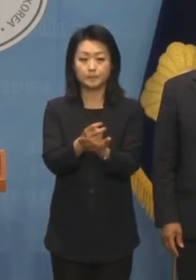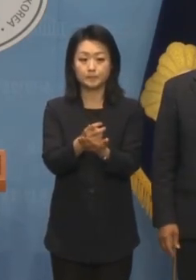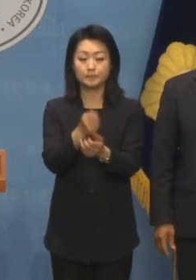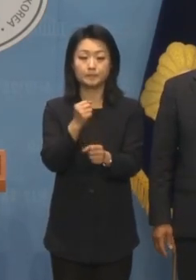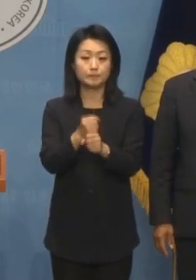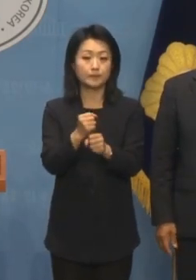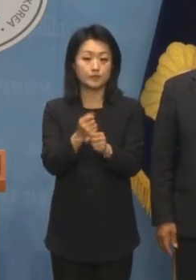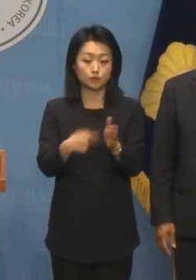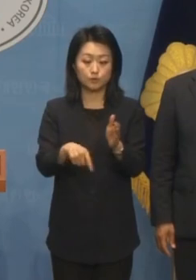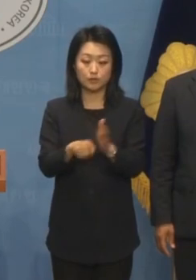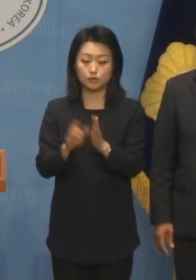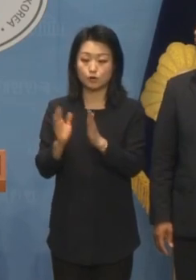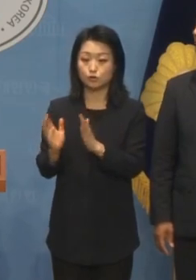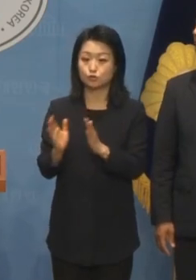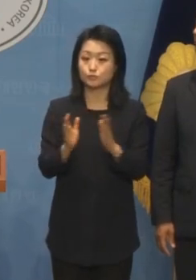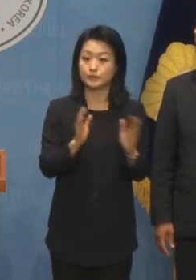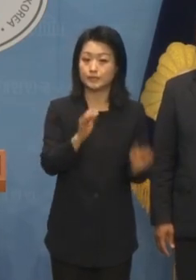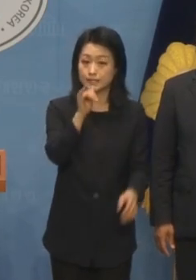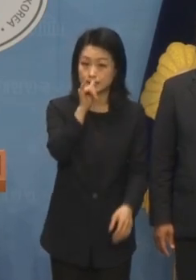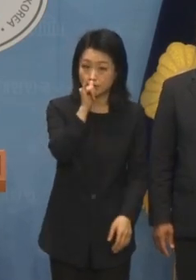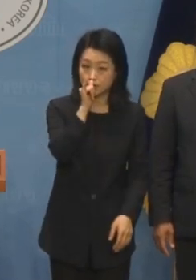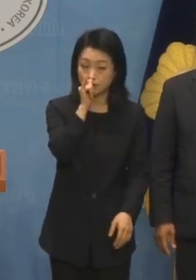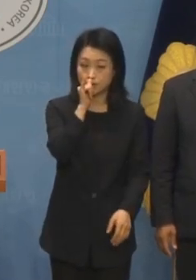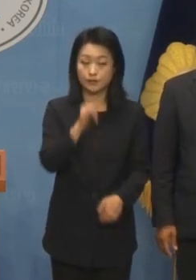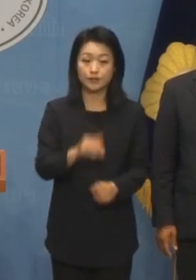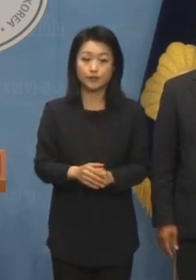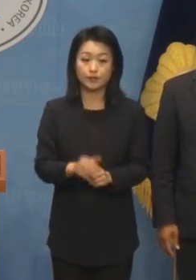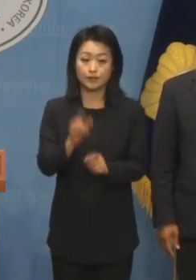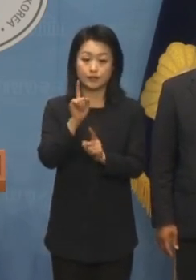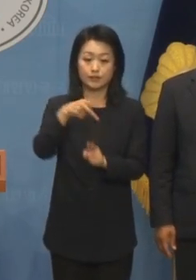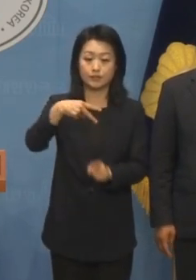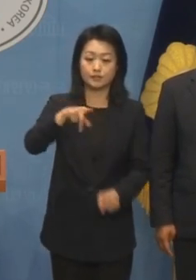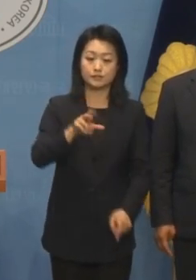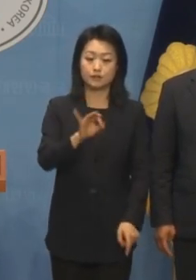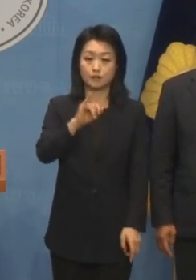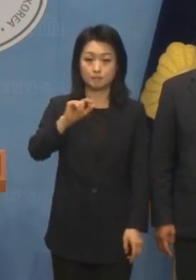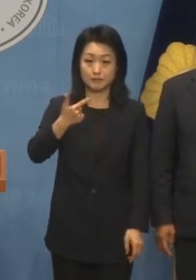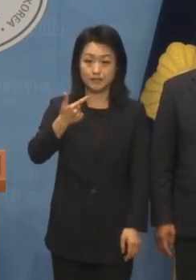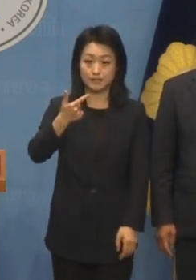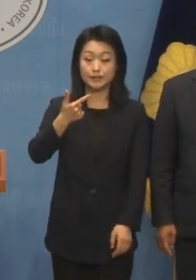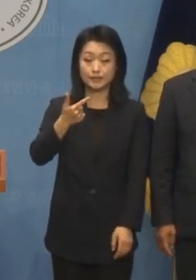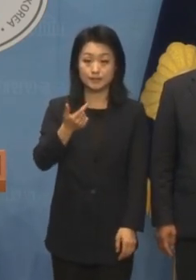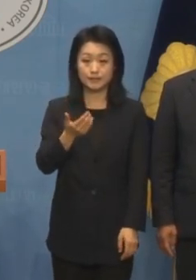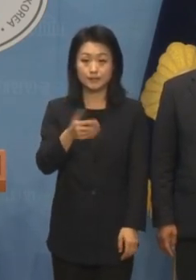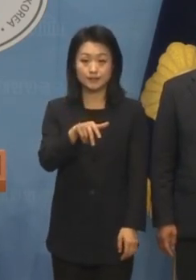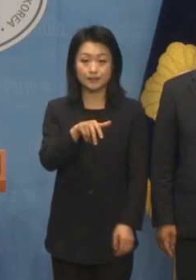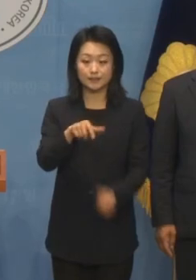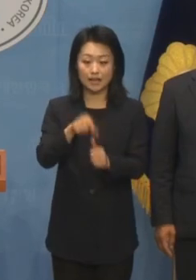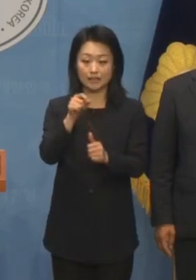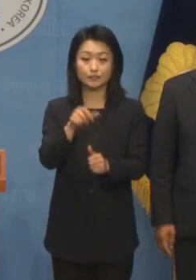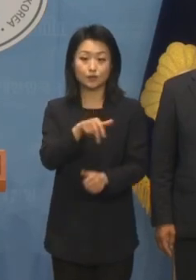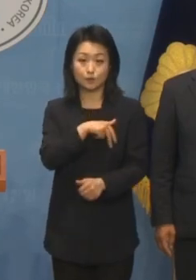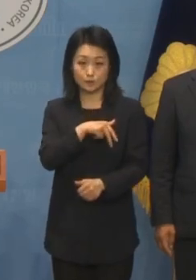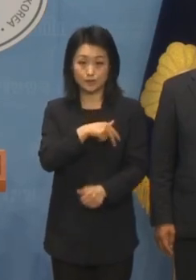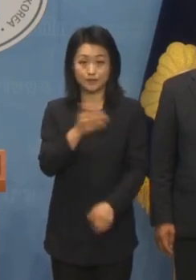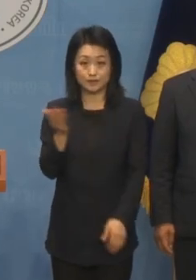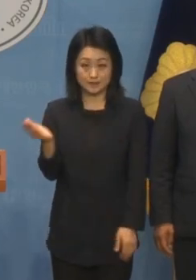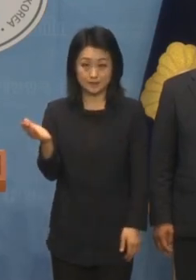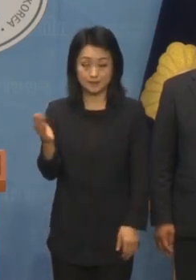발의하기 위해서 준비하고 있는 이성윤 당선자께서 간단한 내용과 일정을 말씀드리도록